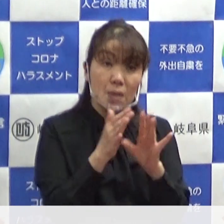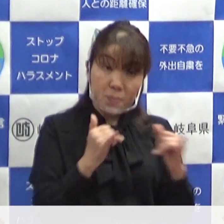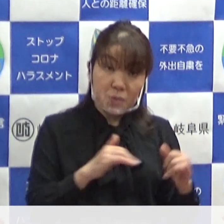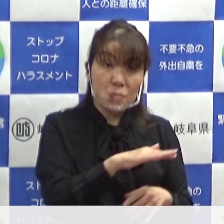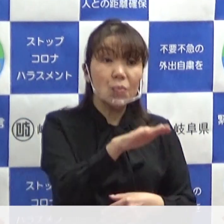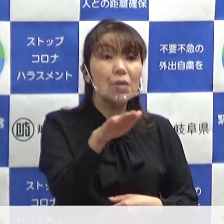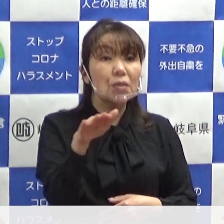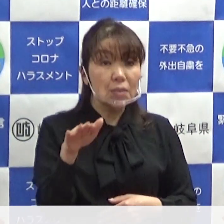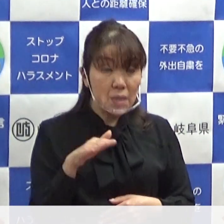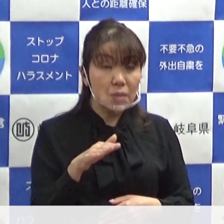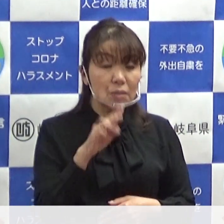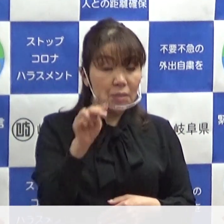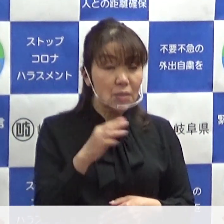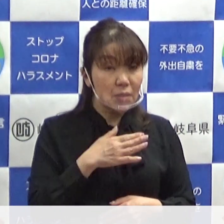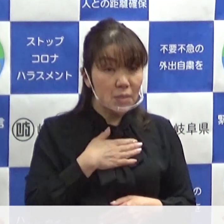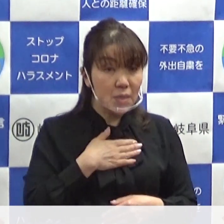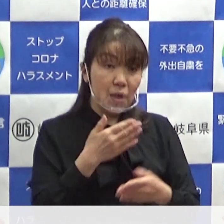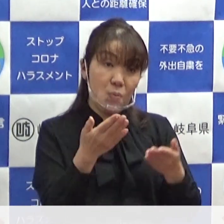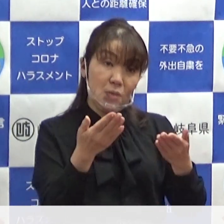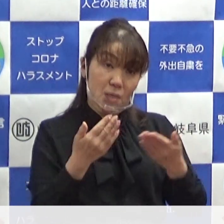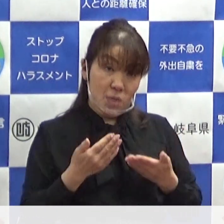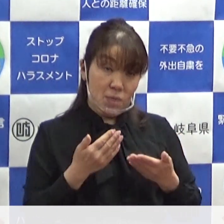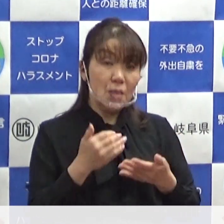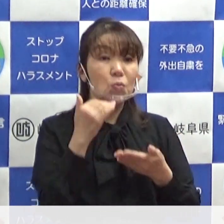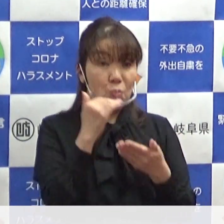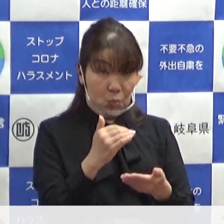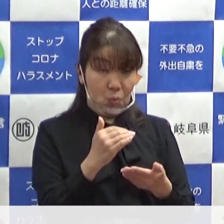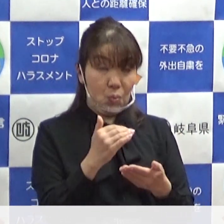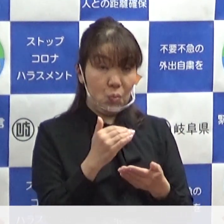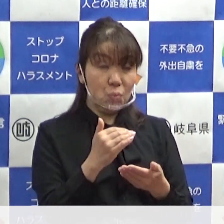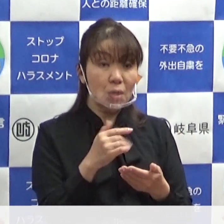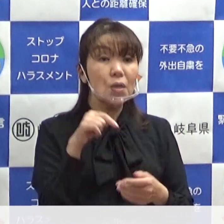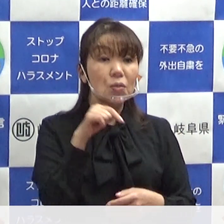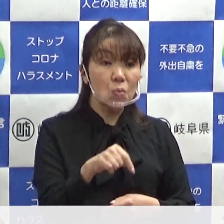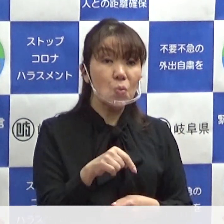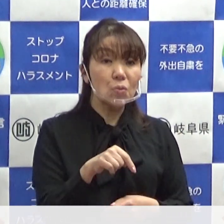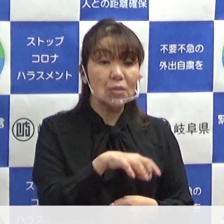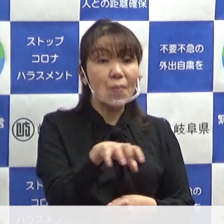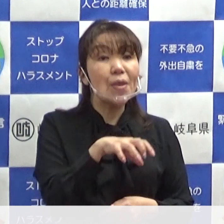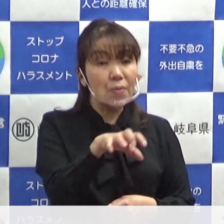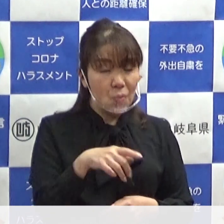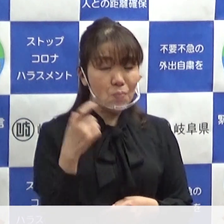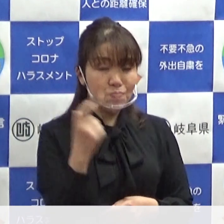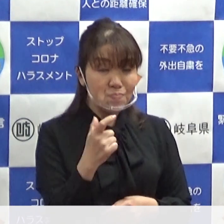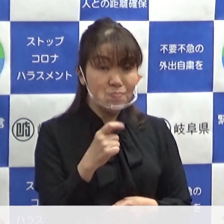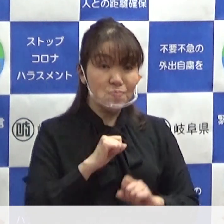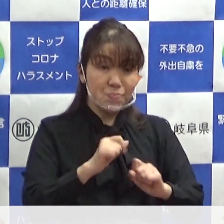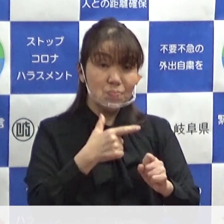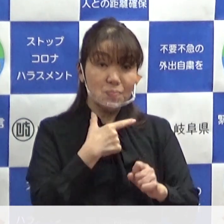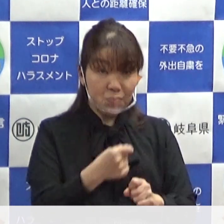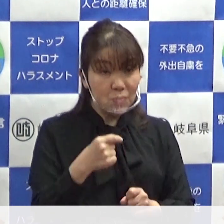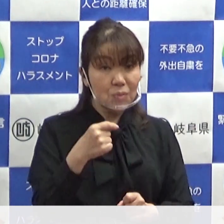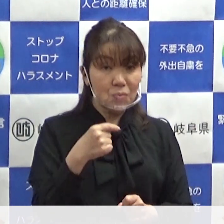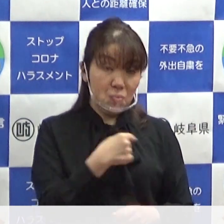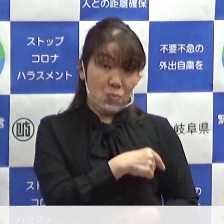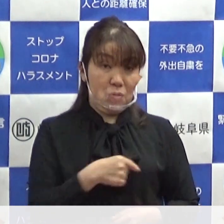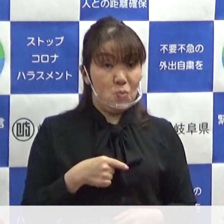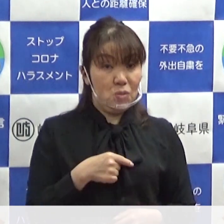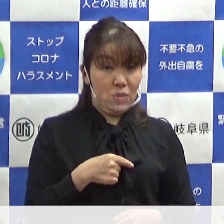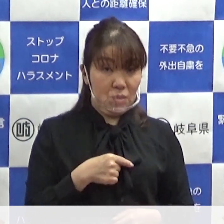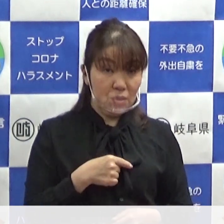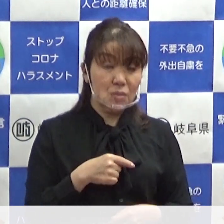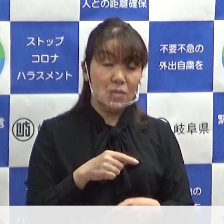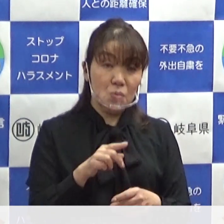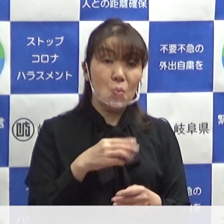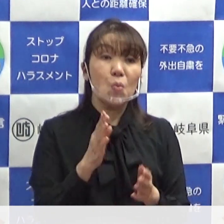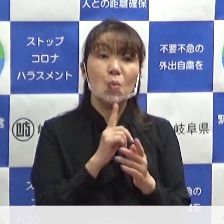んに理解されたのではないかということからですね、そういったメリットでしっかりやってくれという、激